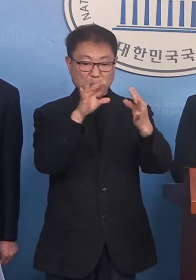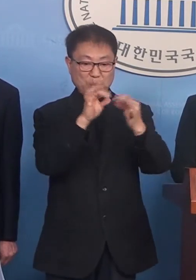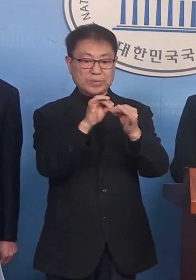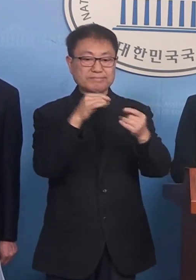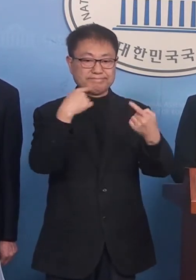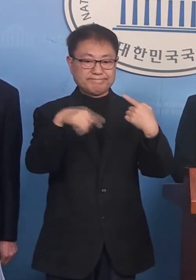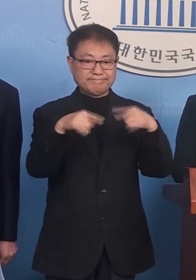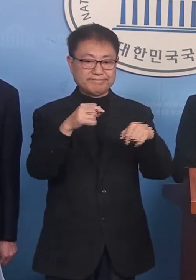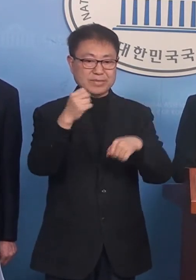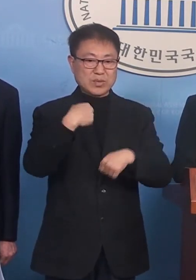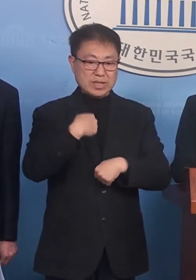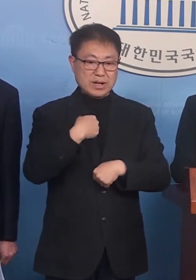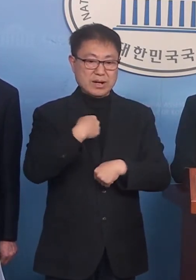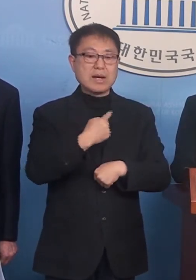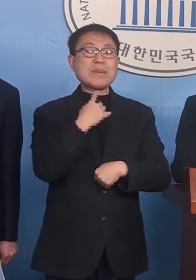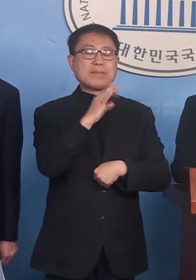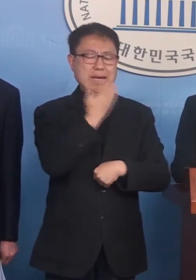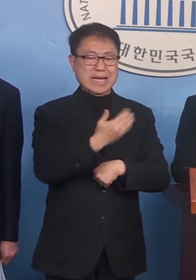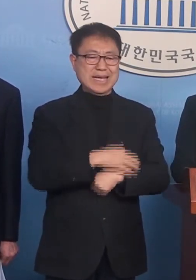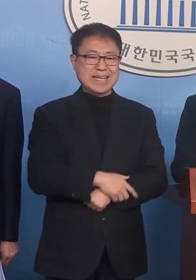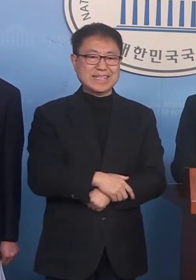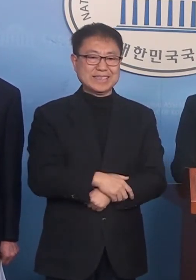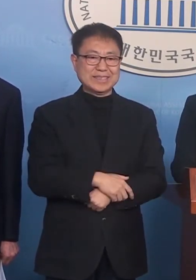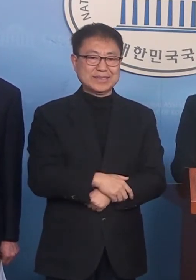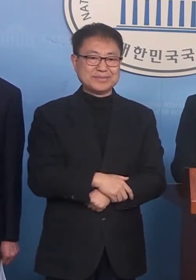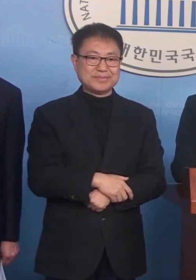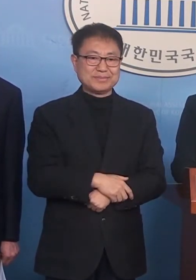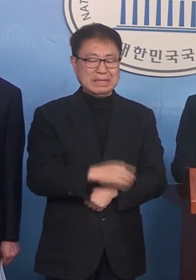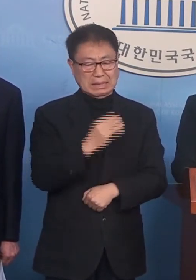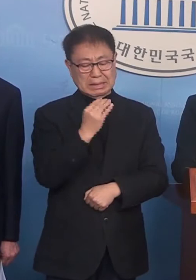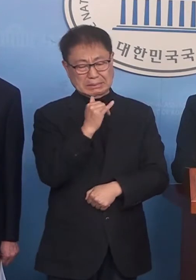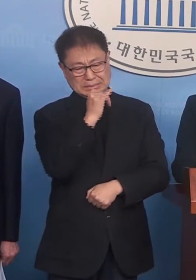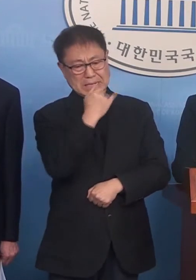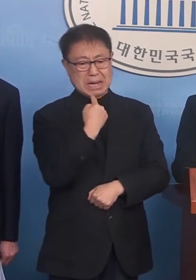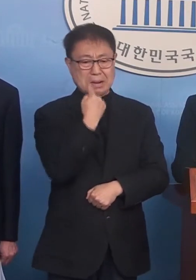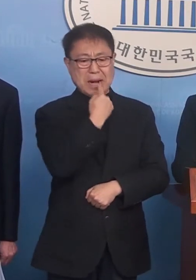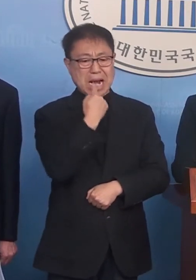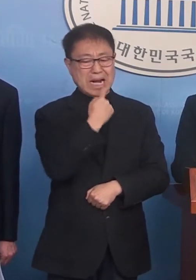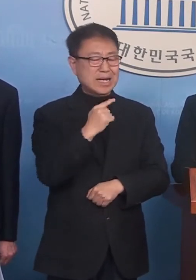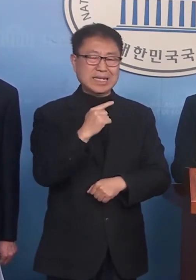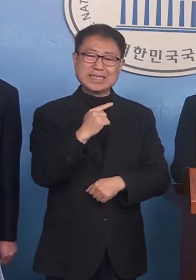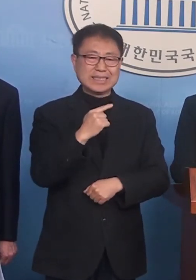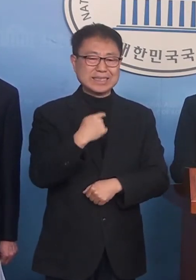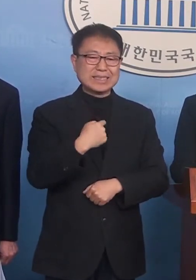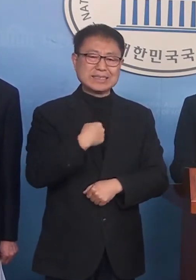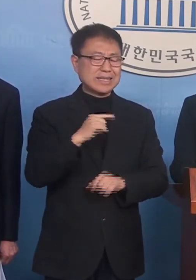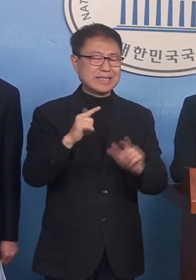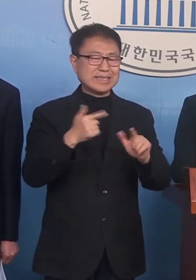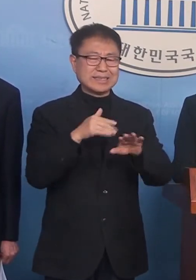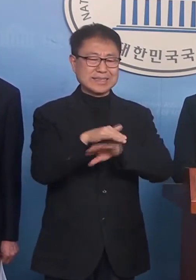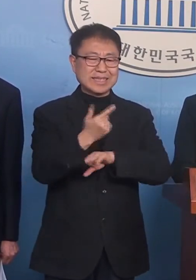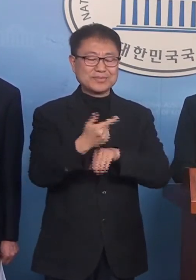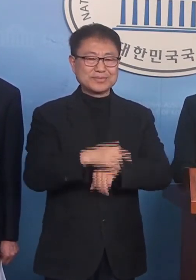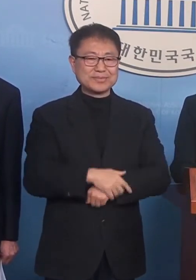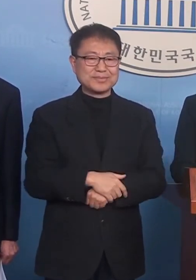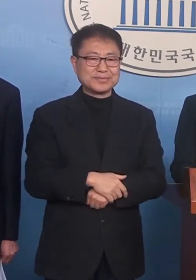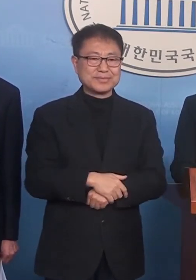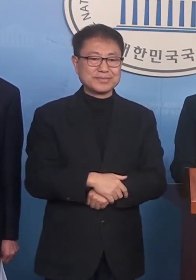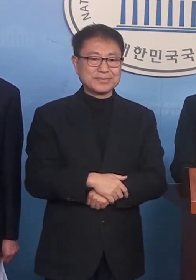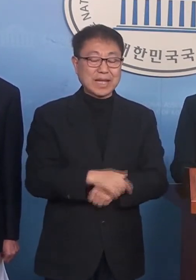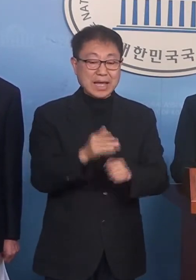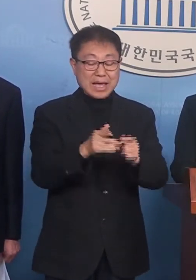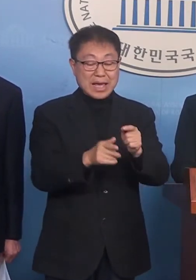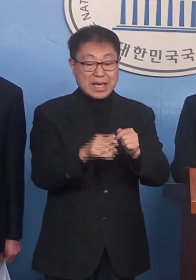정치, 저 최선만이 할 수 있습니다. 거창한 구호와 말싸움 정치는 최선의 정치가 아닙니다.